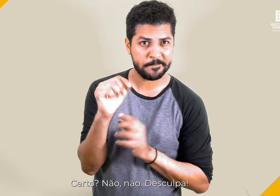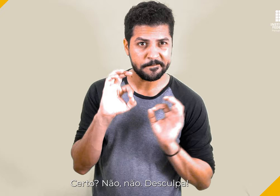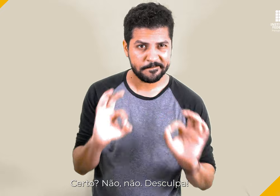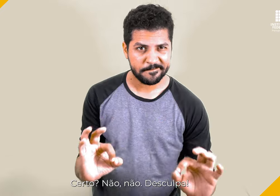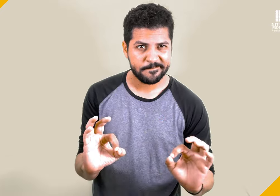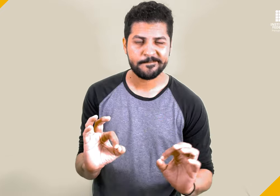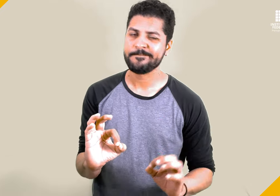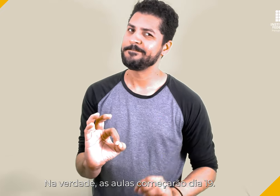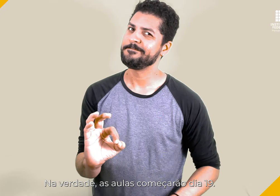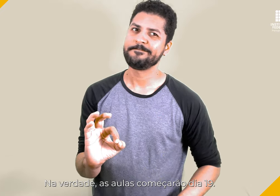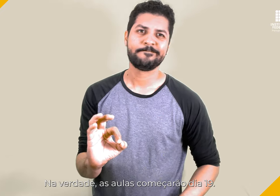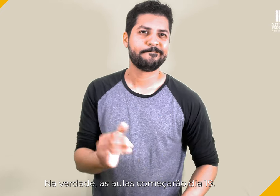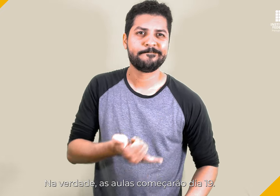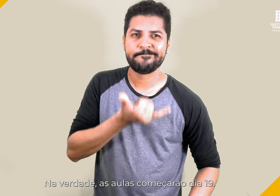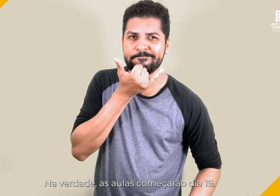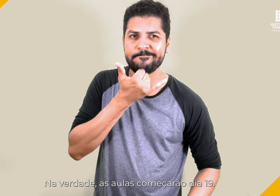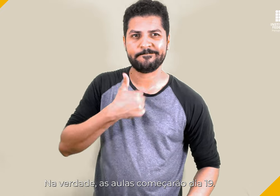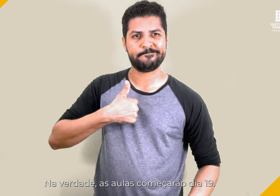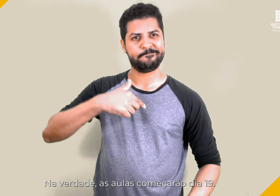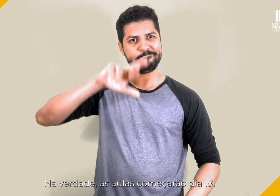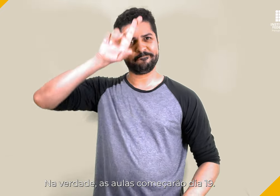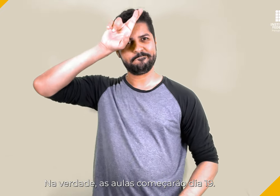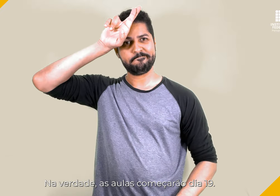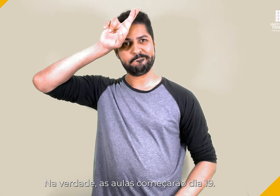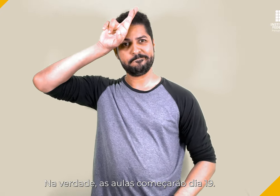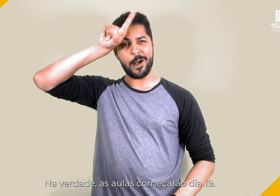desculpa. Na verdade, as aulas começarão dia 19.